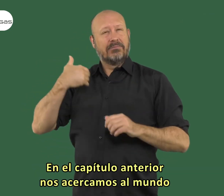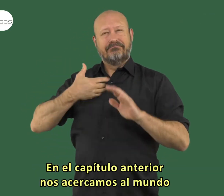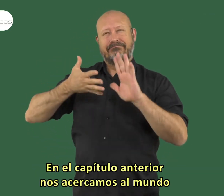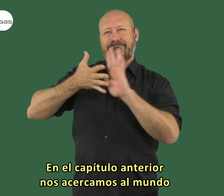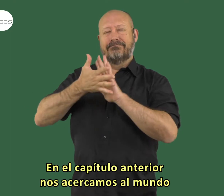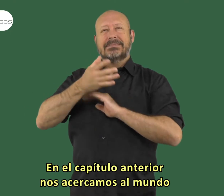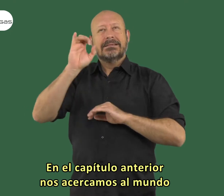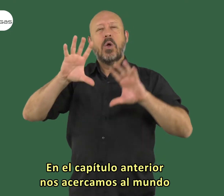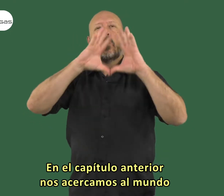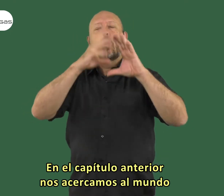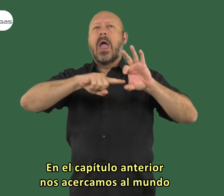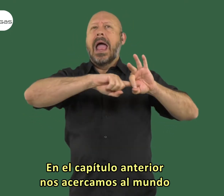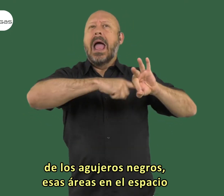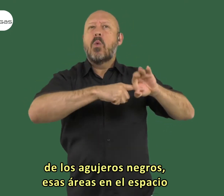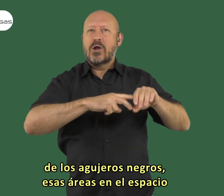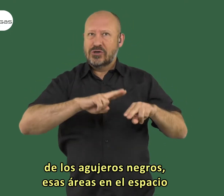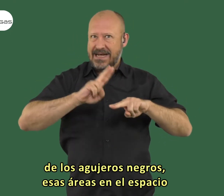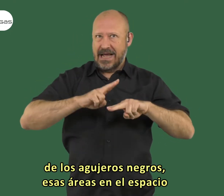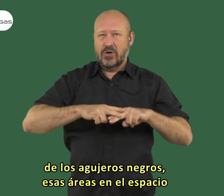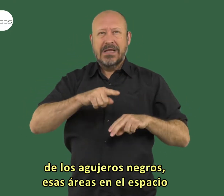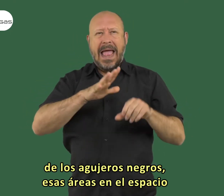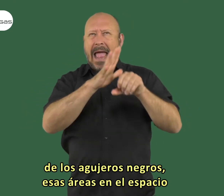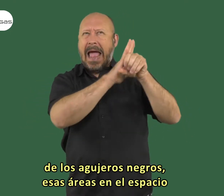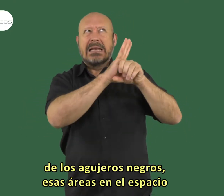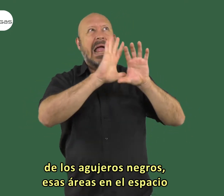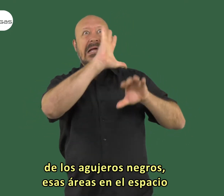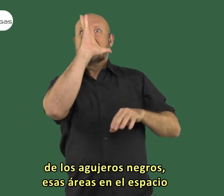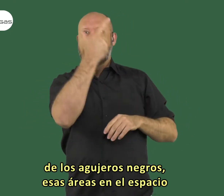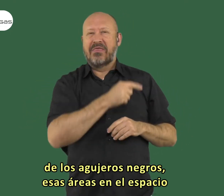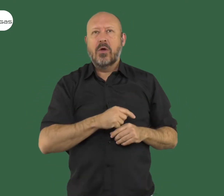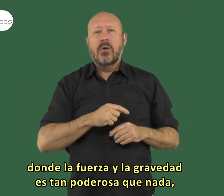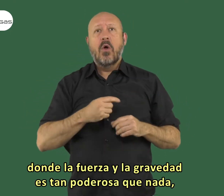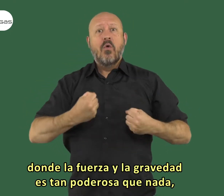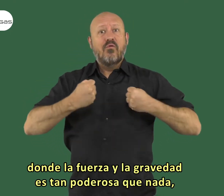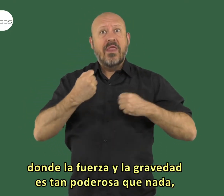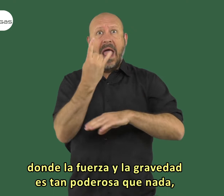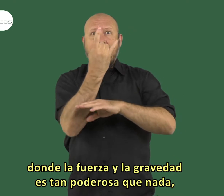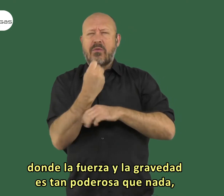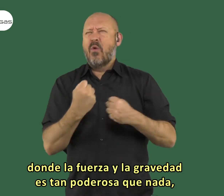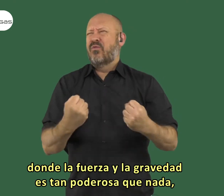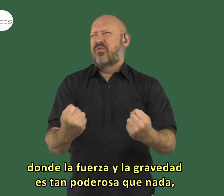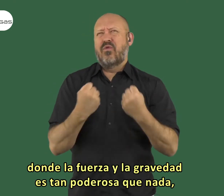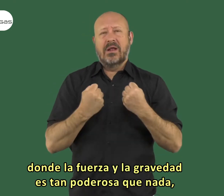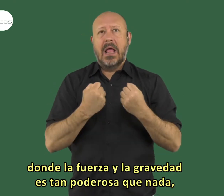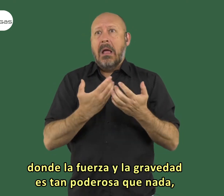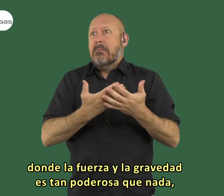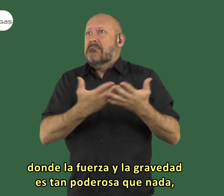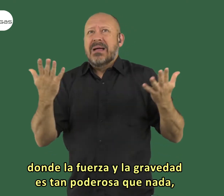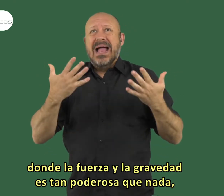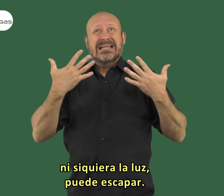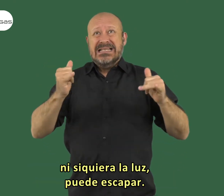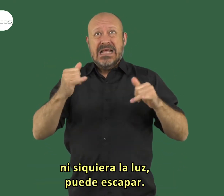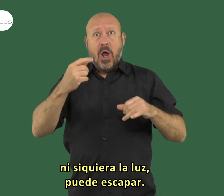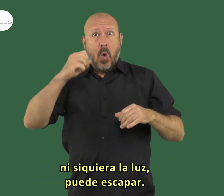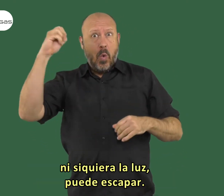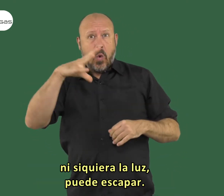En el capítulo anterior nos acercamos al mundo de los agujeros negros, esas áreas en el espacio donde la fuerza de la gravedad es tan poderosa que